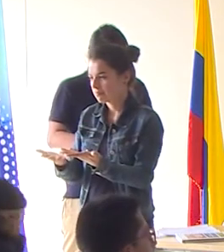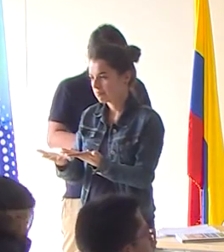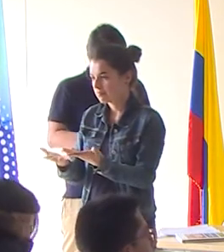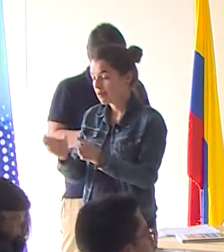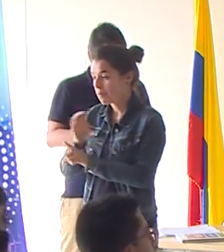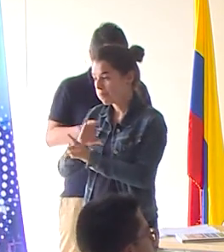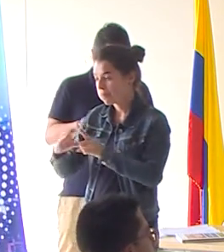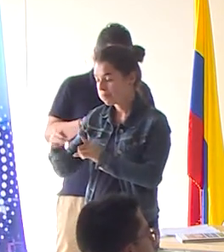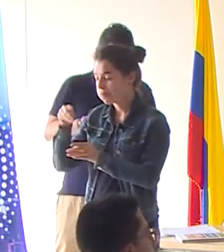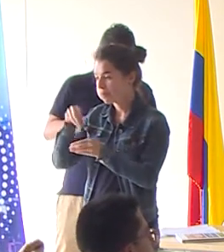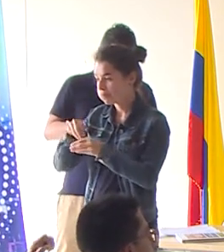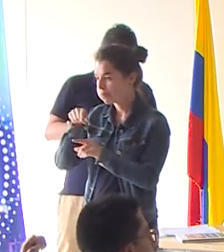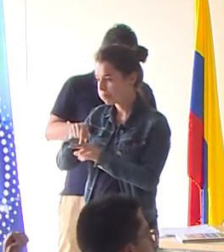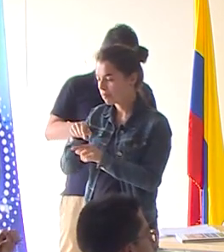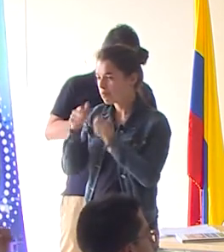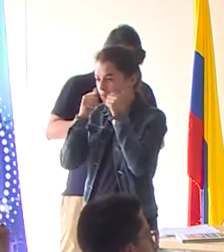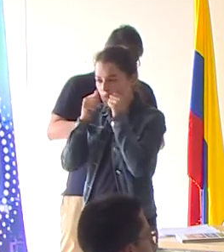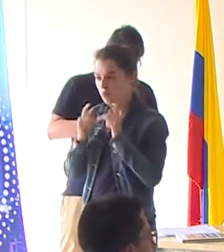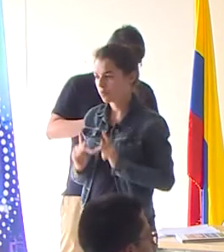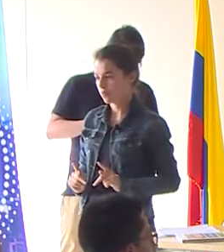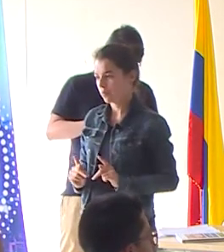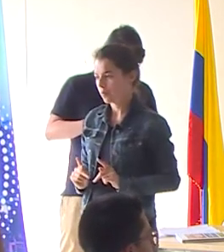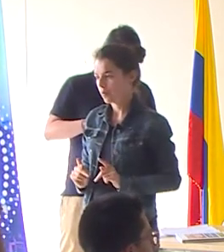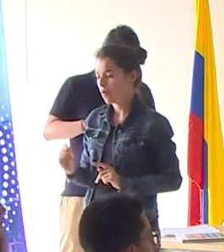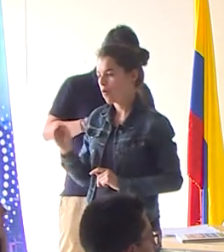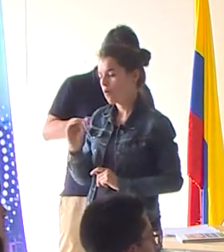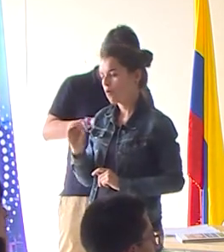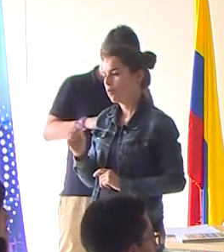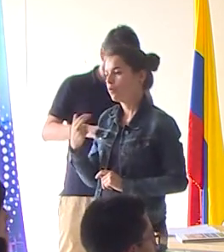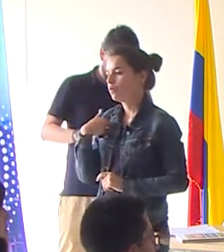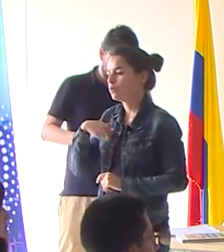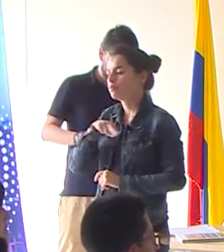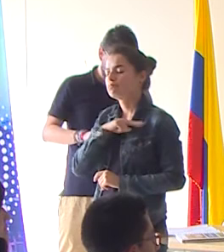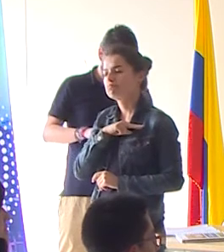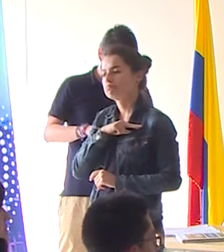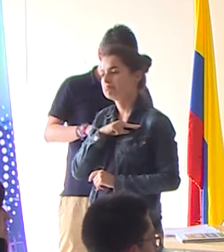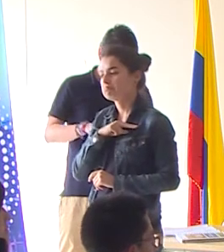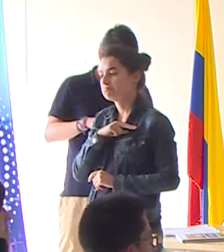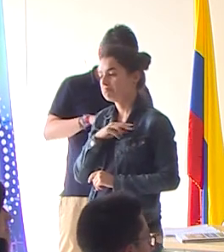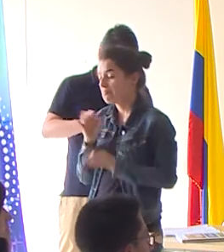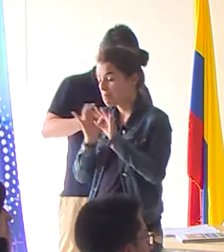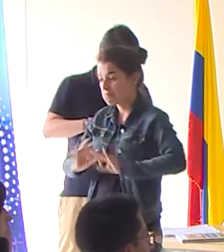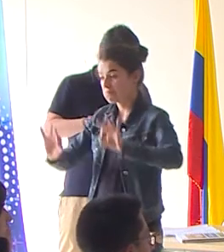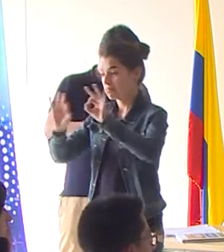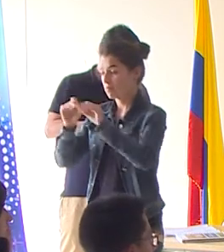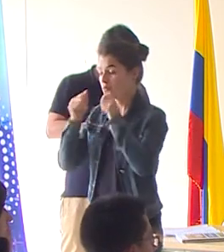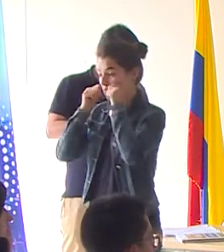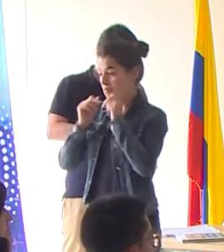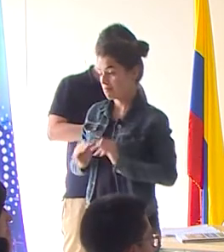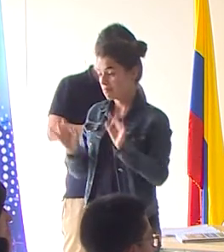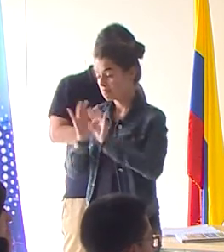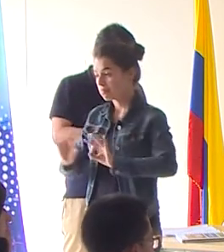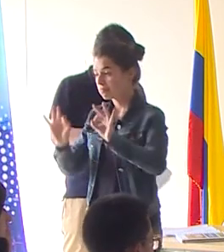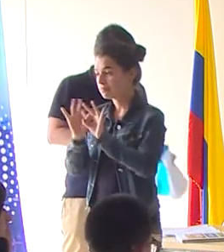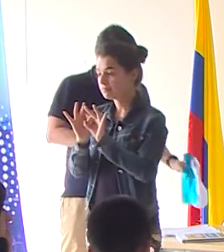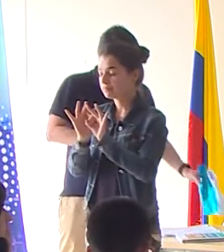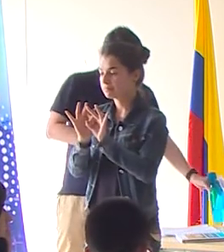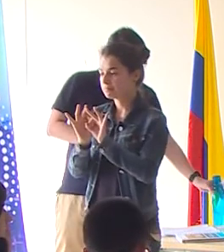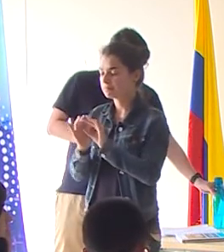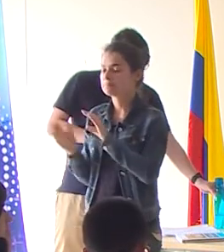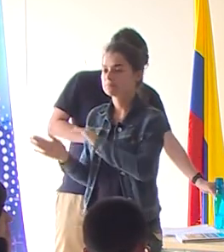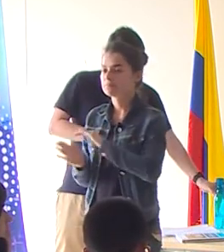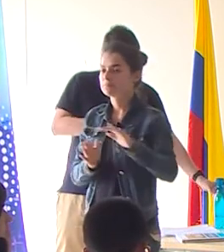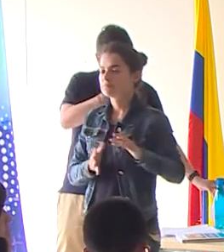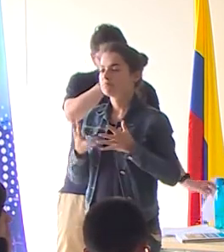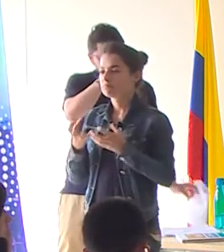cultura tiene lugar lo no humano o nosotros somos lo único importante yo quisiera también hacer la